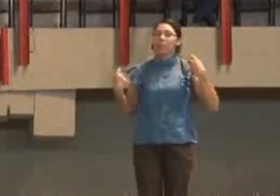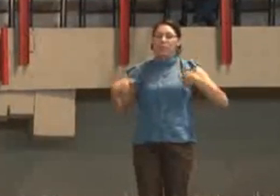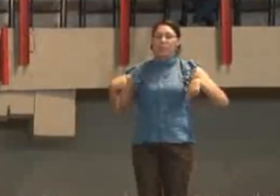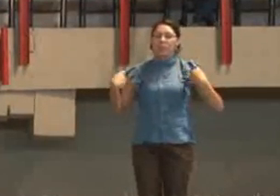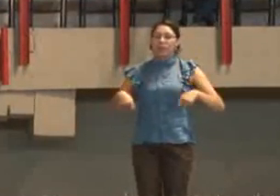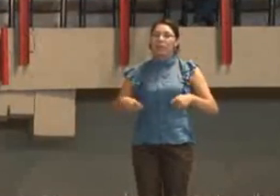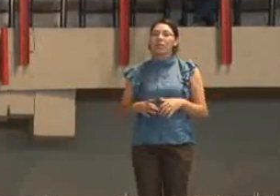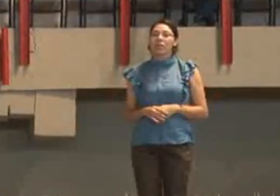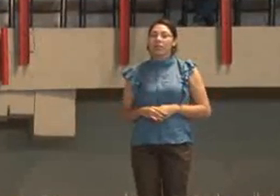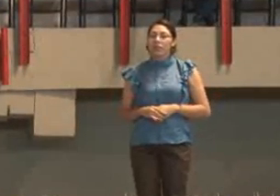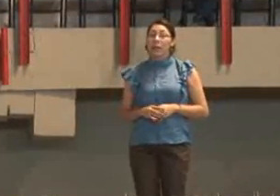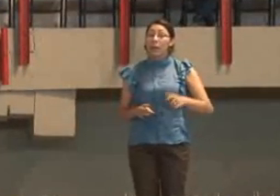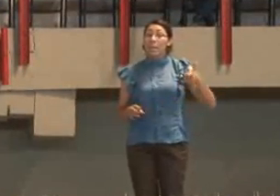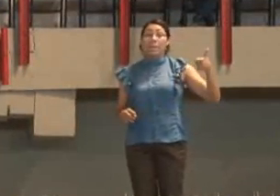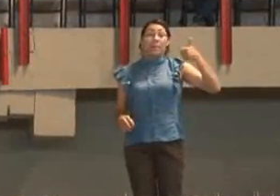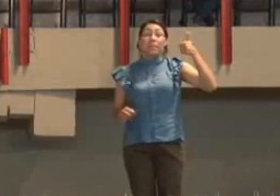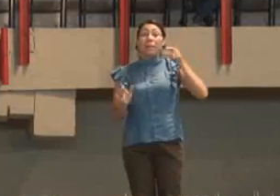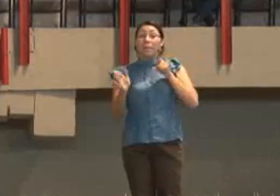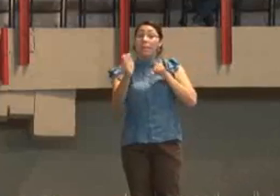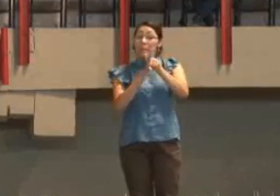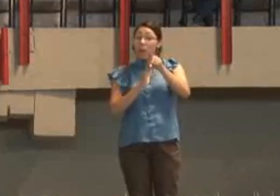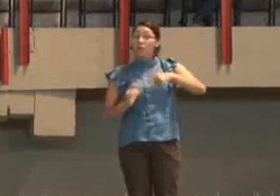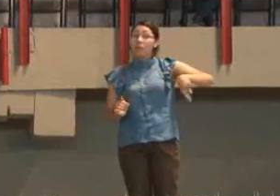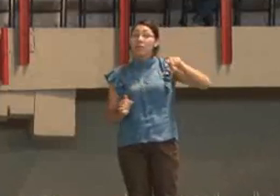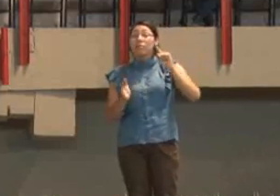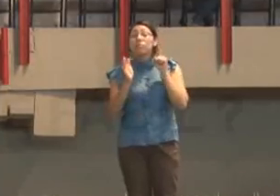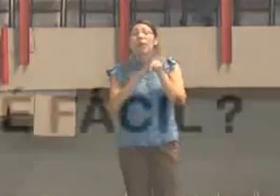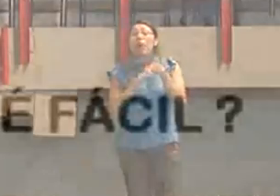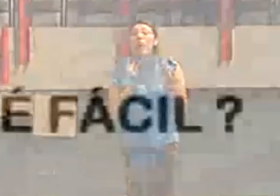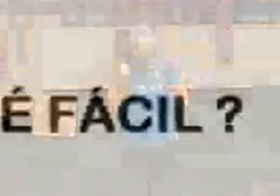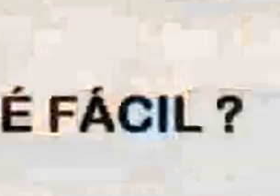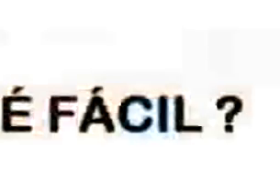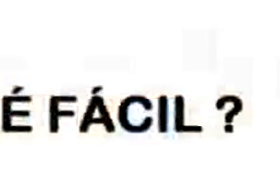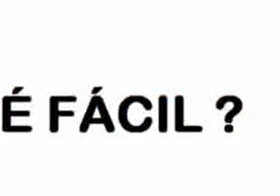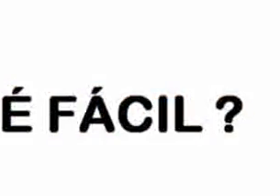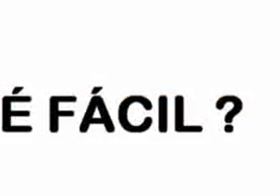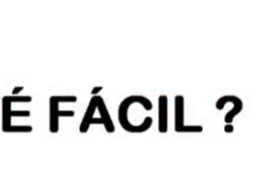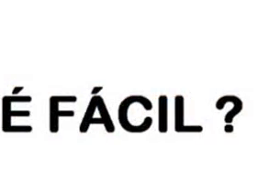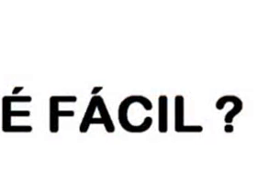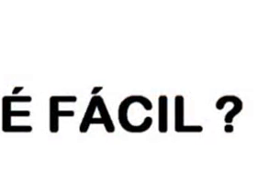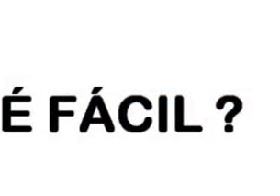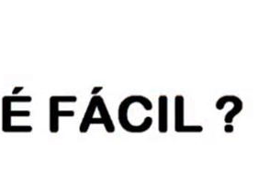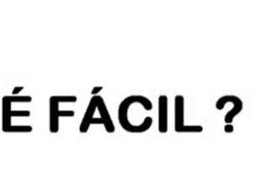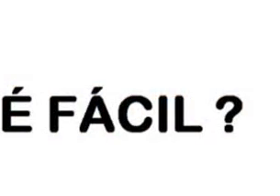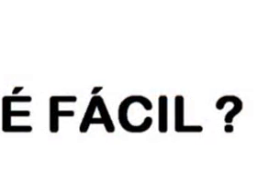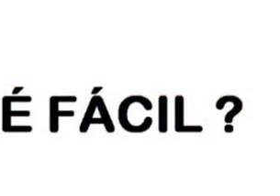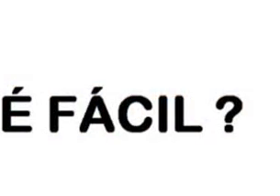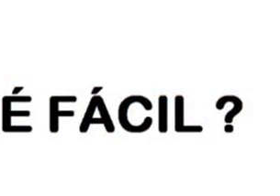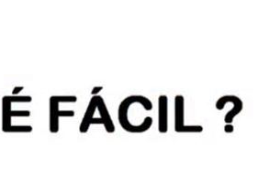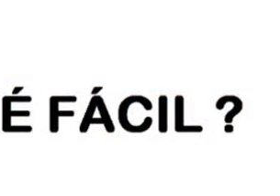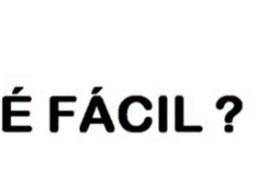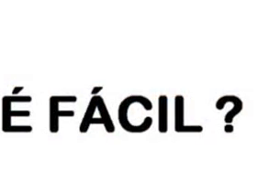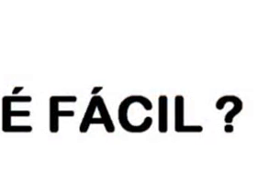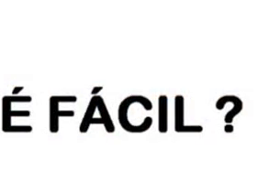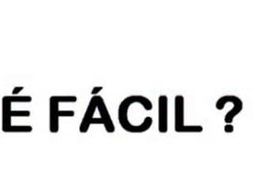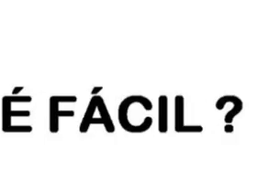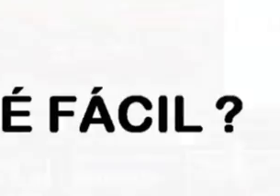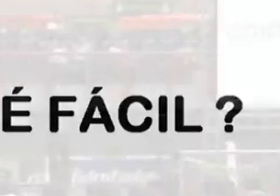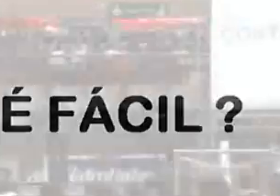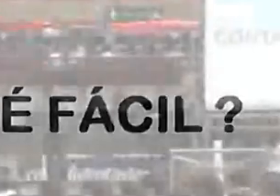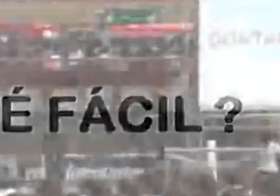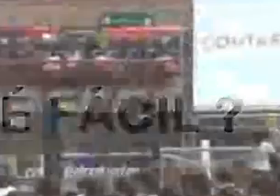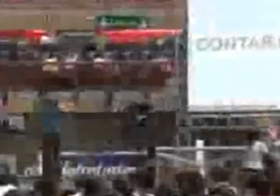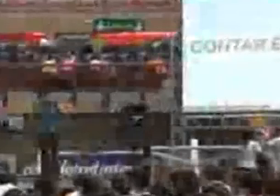tá? E a primeira pergunta que eu vou fazer para vocês é essa aqui, ó. Se a gente encontrasse uma pergunta desse tipo, contar é